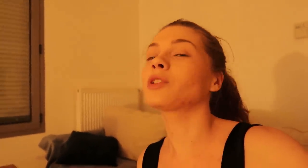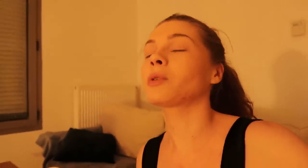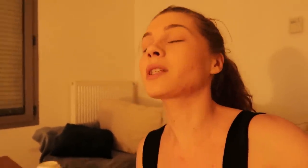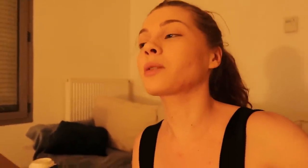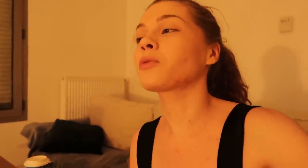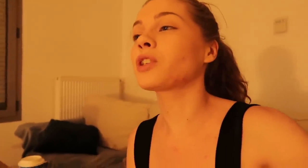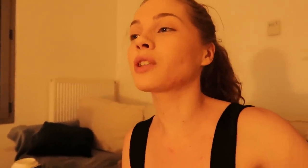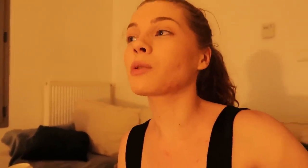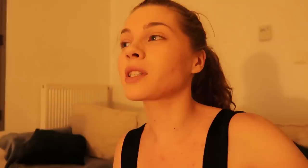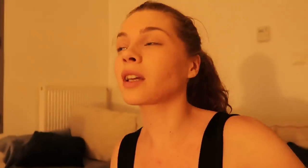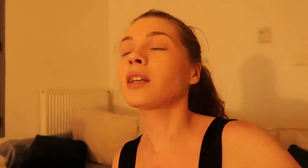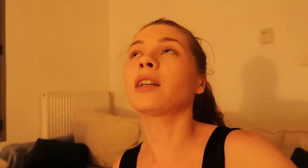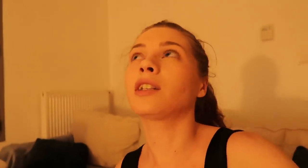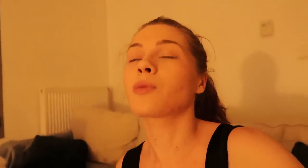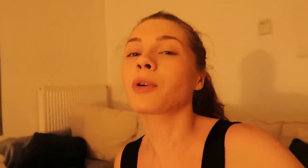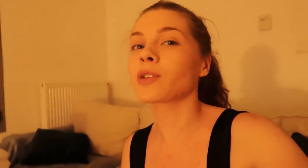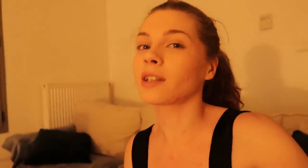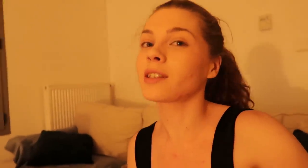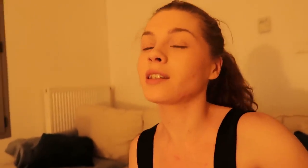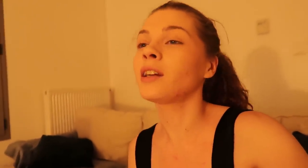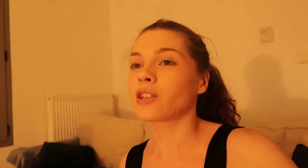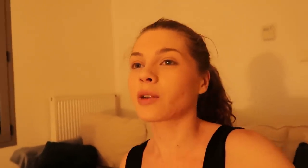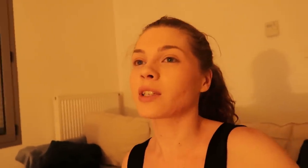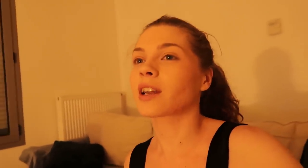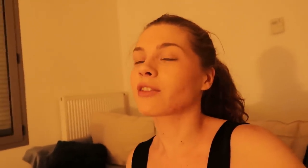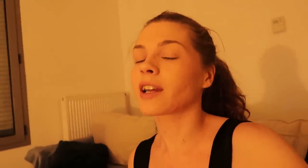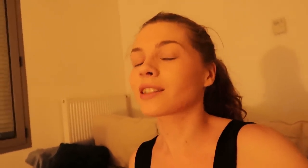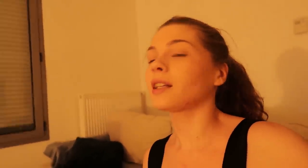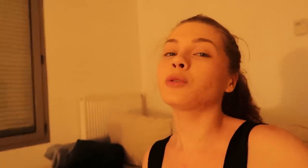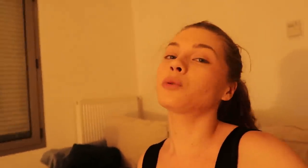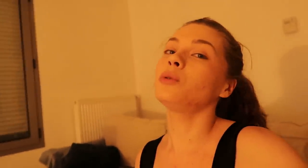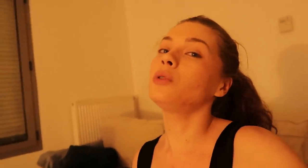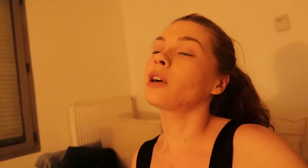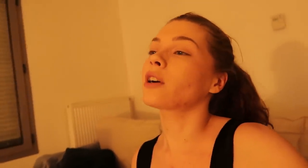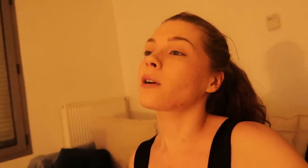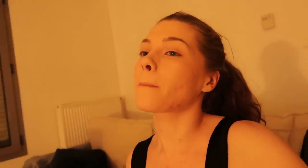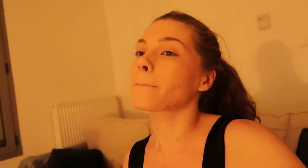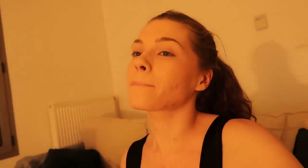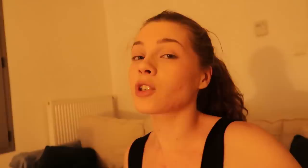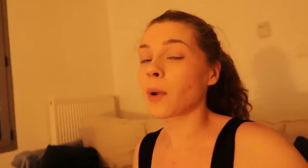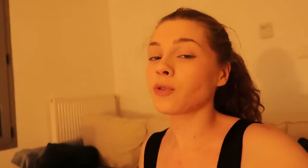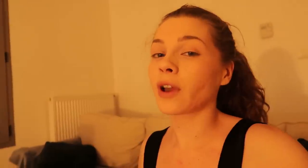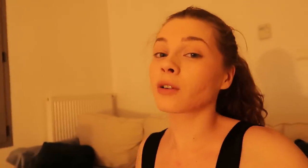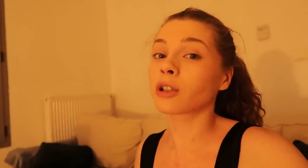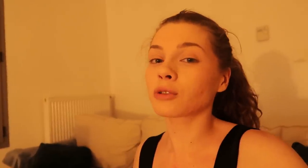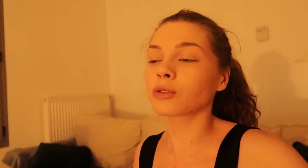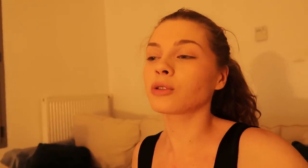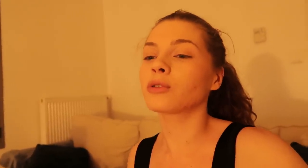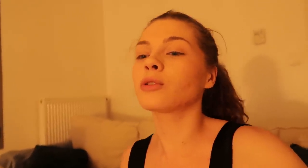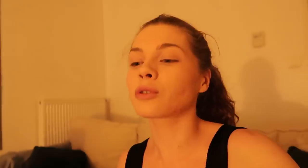suis restée un peu figée devant ma série et j'ai même pas réussi à dessiner, j'ai réussi à rien faire et du coup j'ai pas pu faire grand chose de ce que